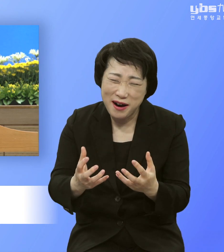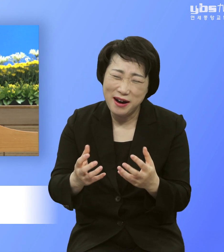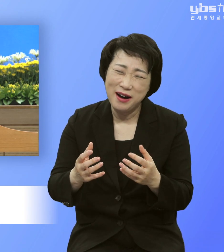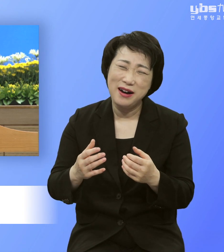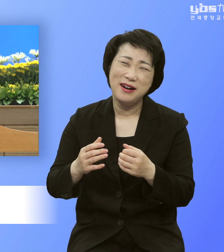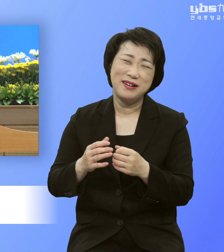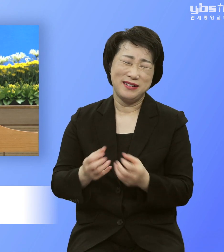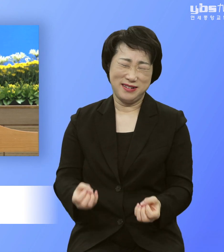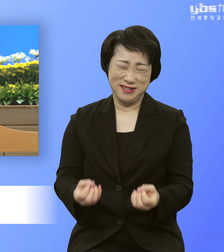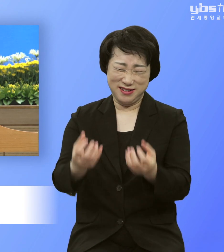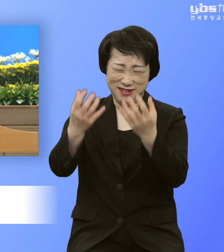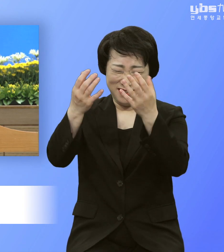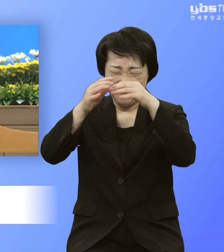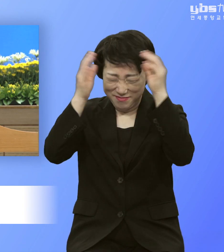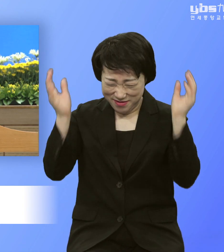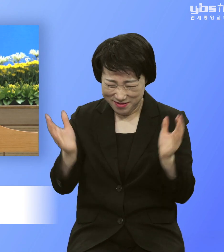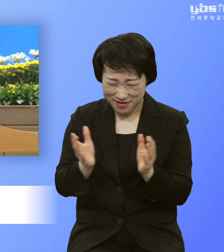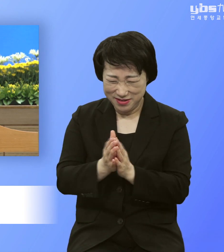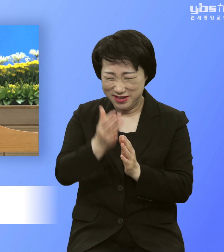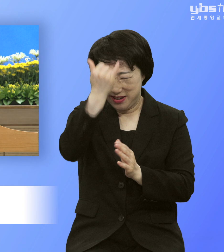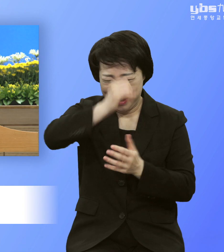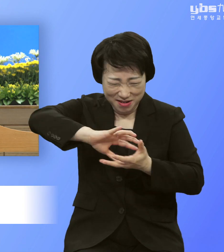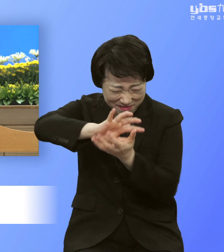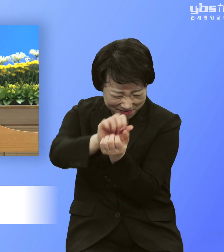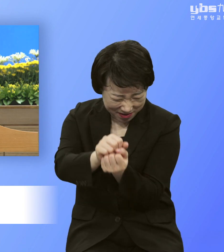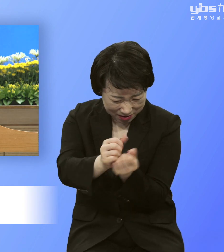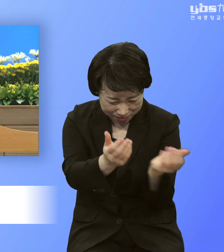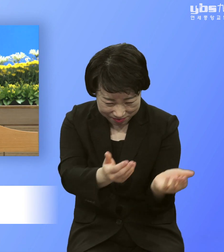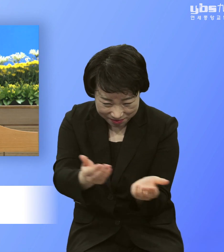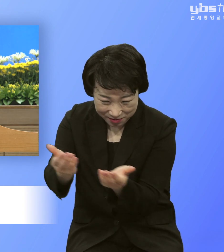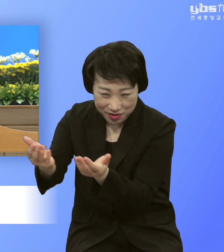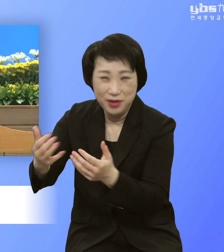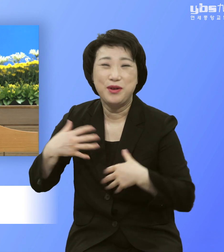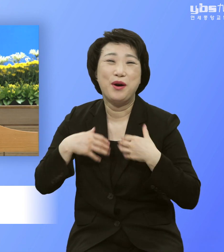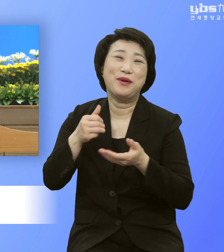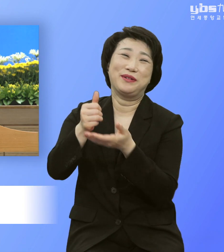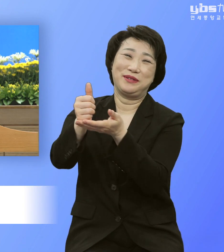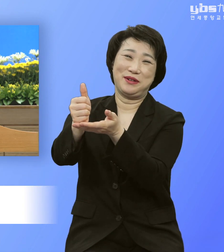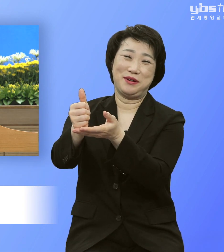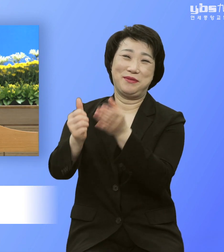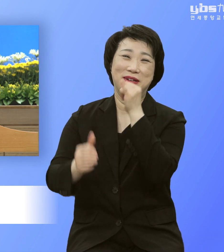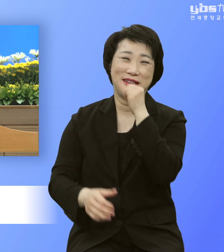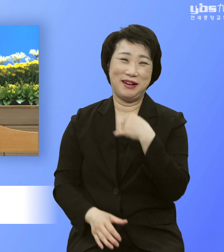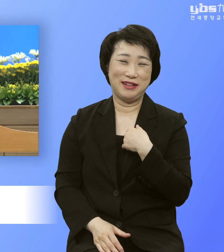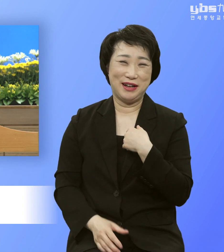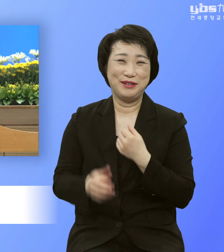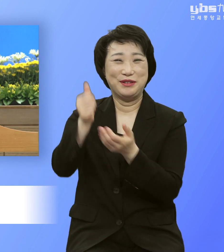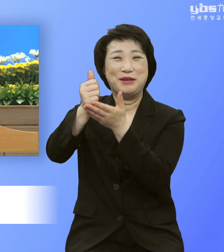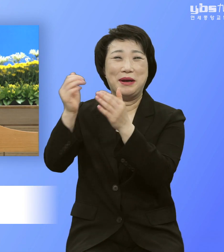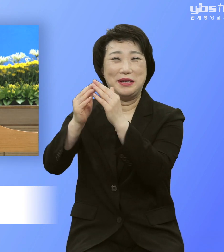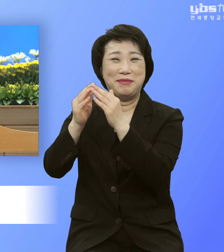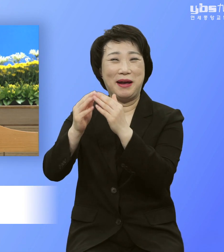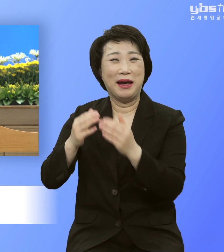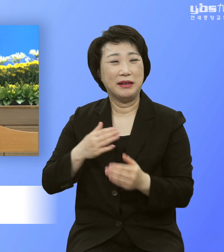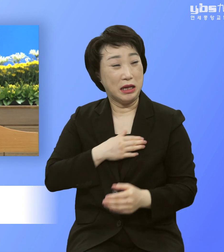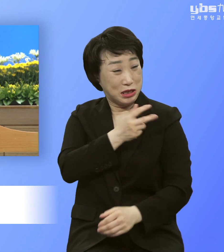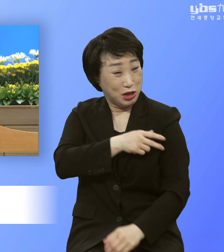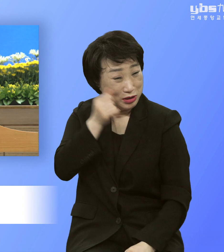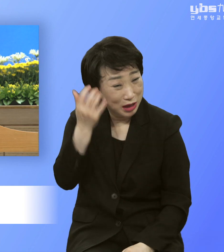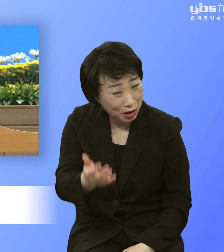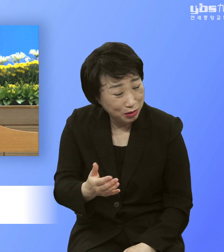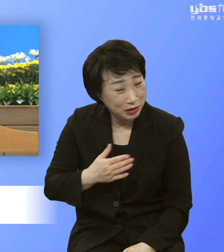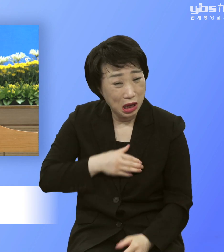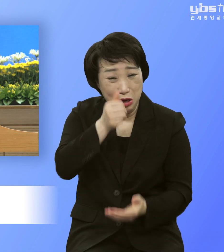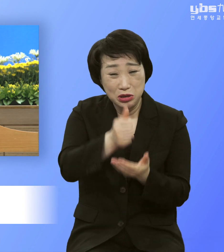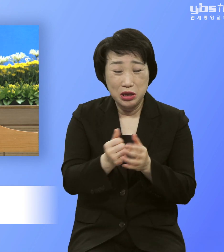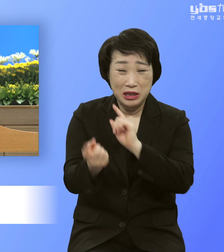어마어마한 의식을 통해서 모든 예를 다 갖춰서 모셔드리는 게 영접이에요. 여러분이 그럴 자격이 있어? 내 죄